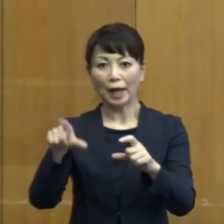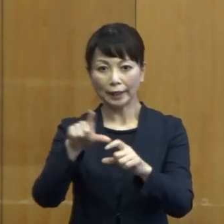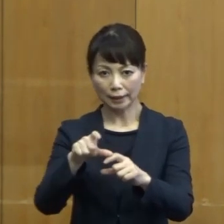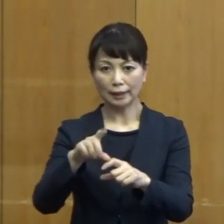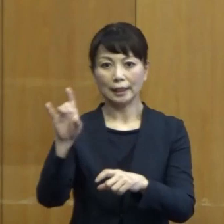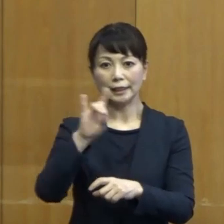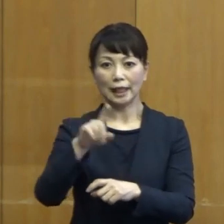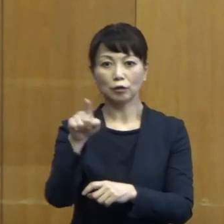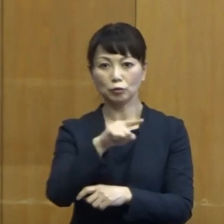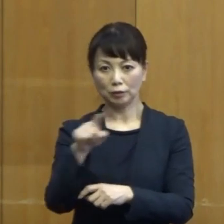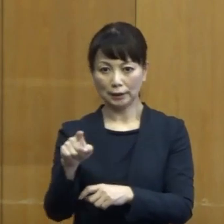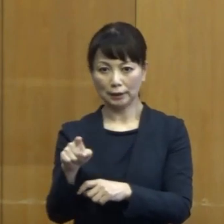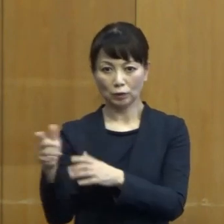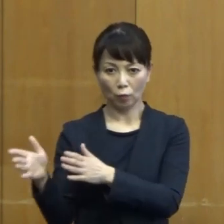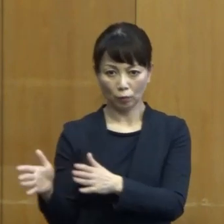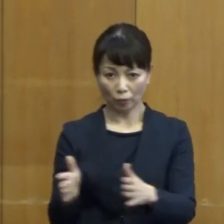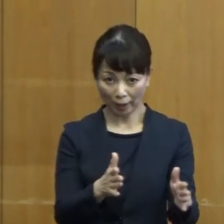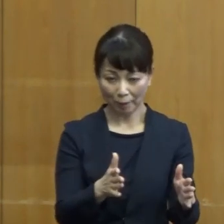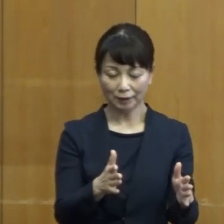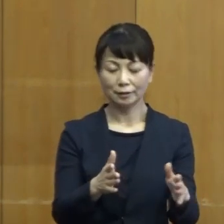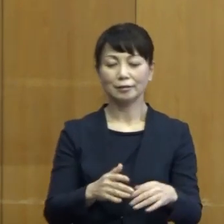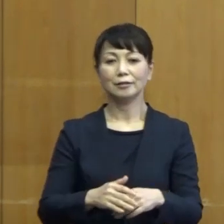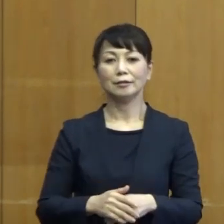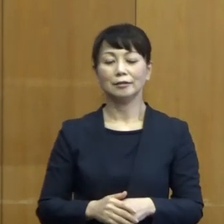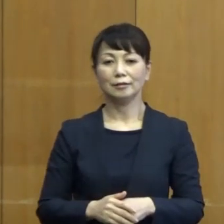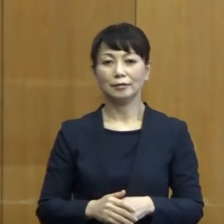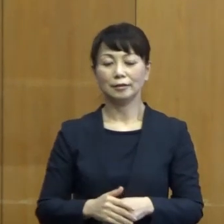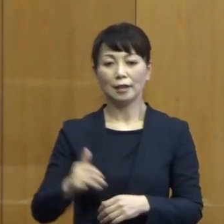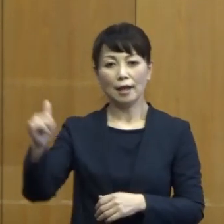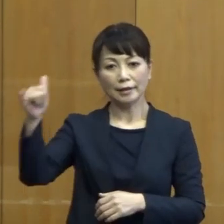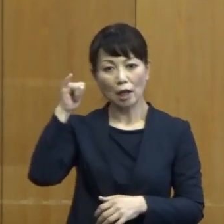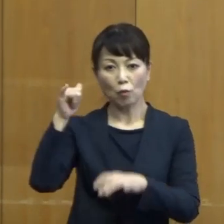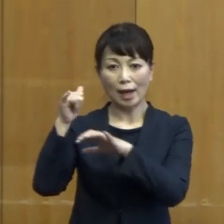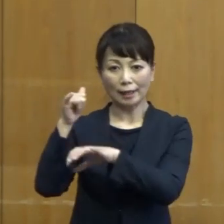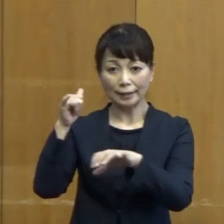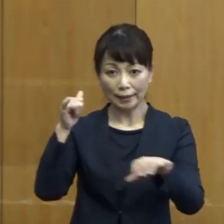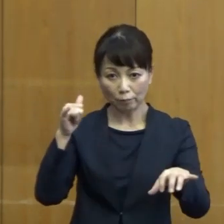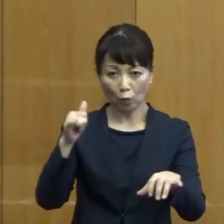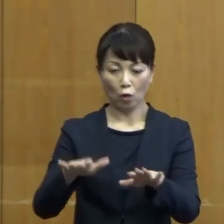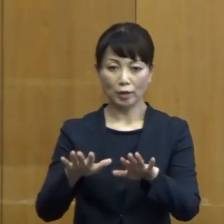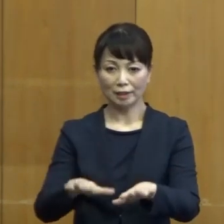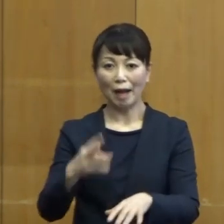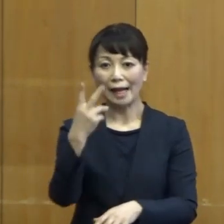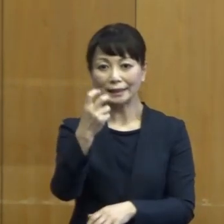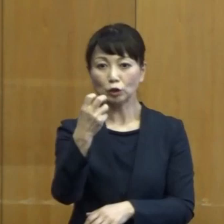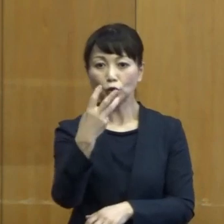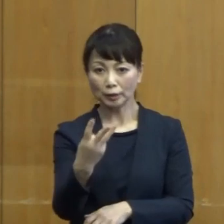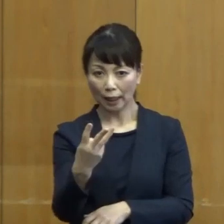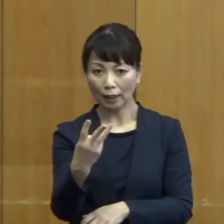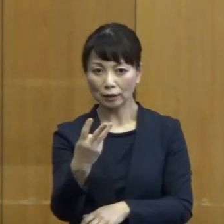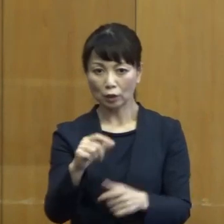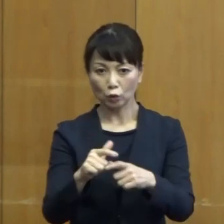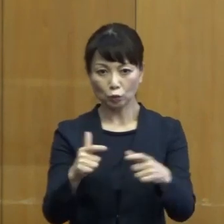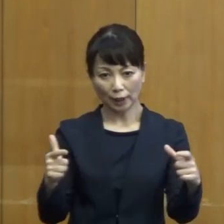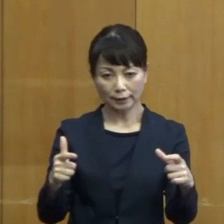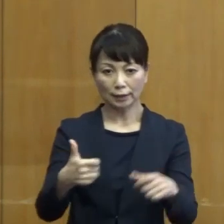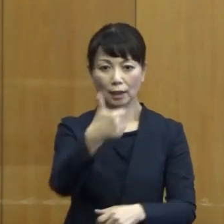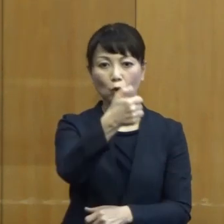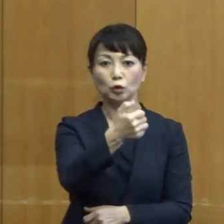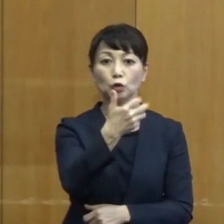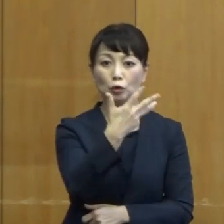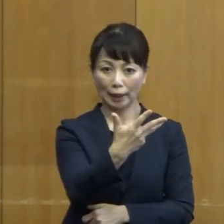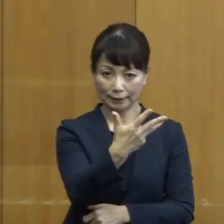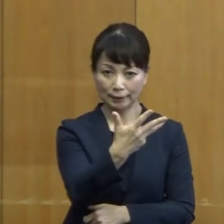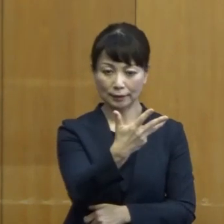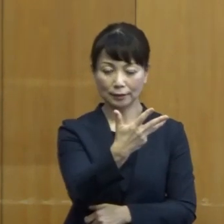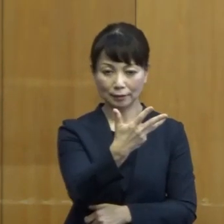約100名の人員体制といたします。電話回線も今の23回線から58